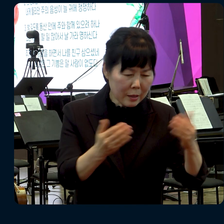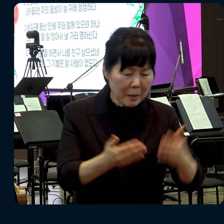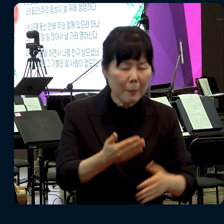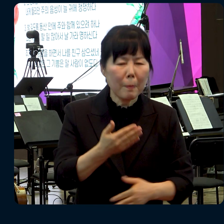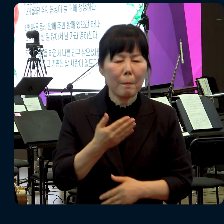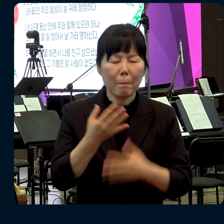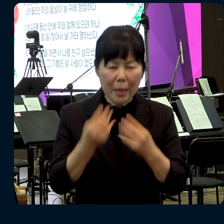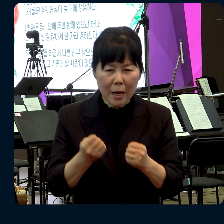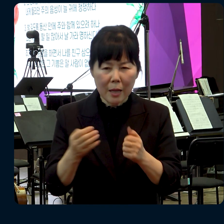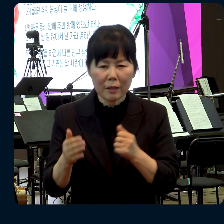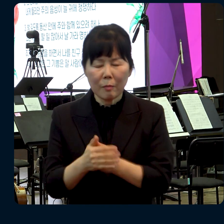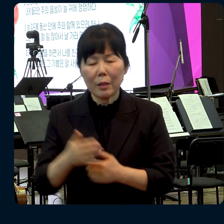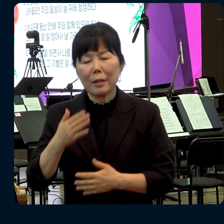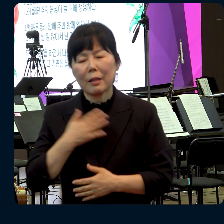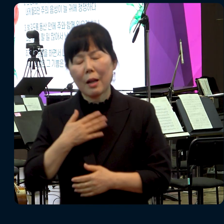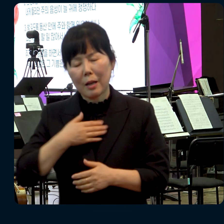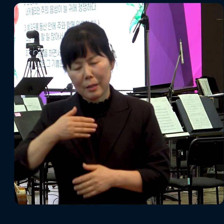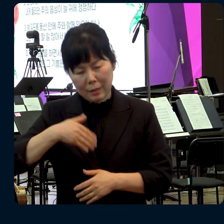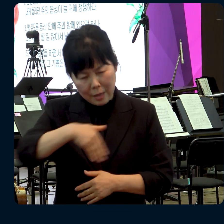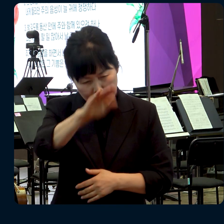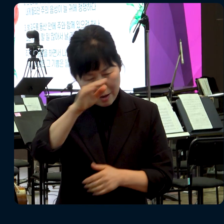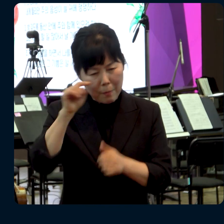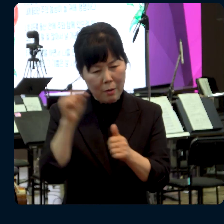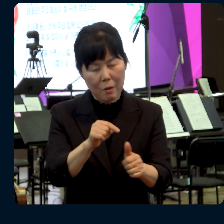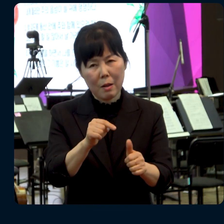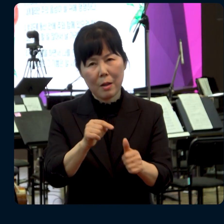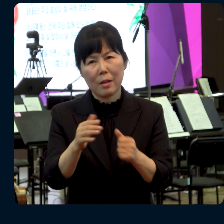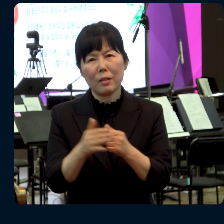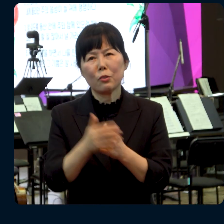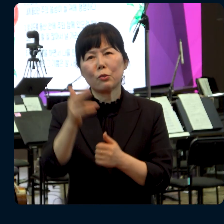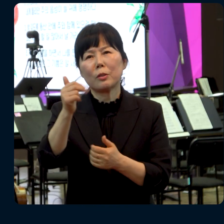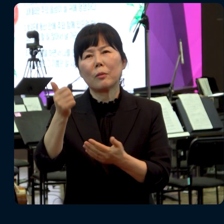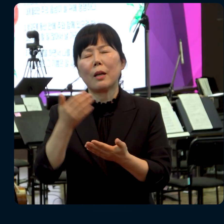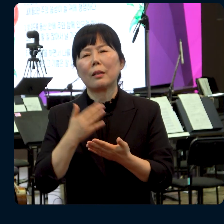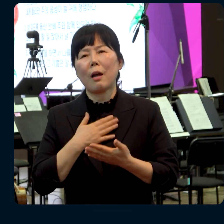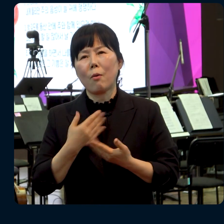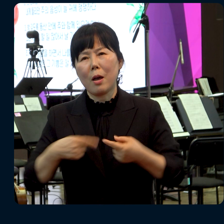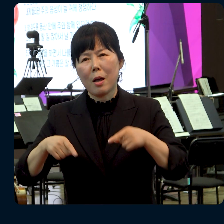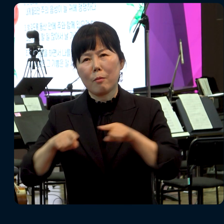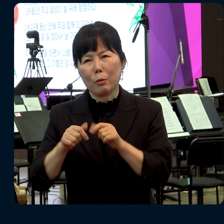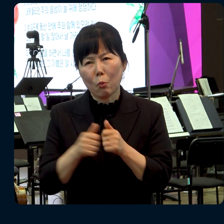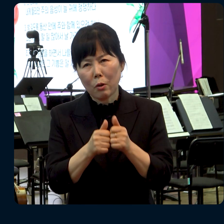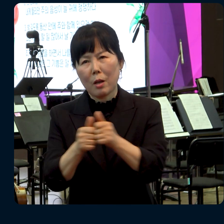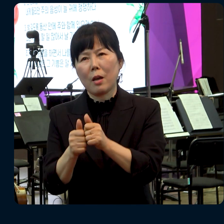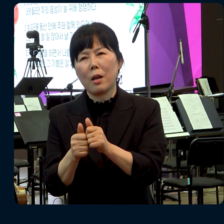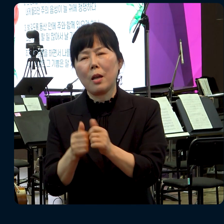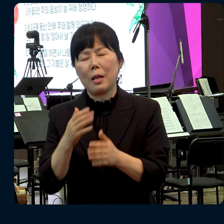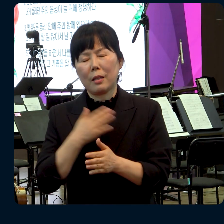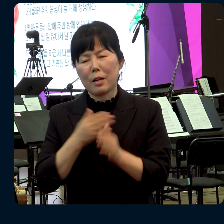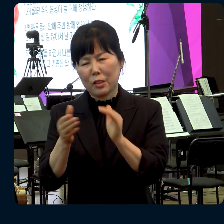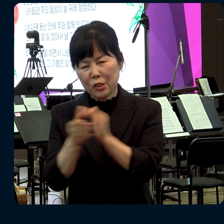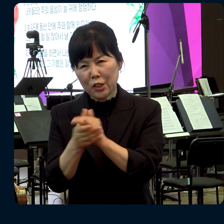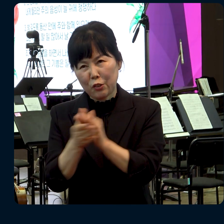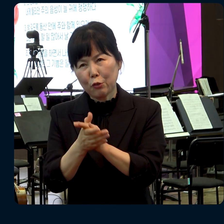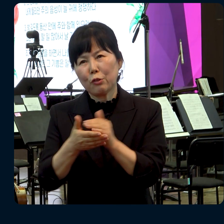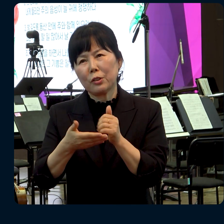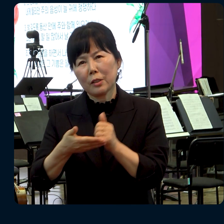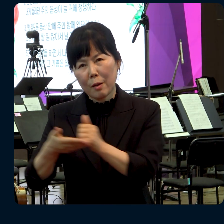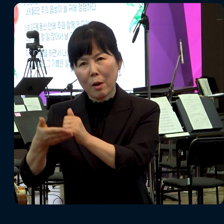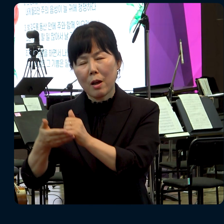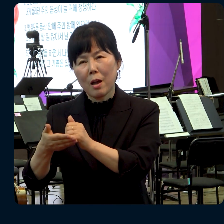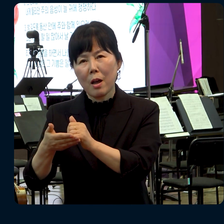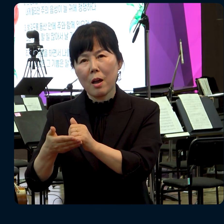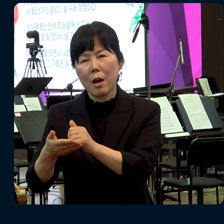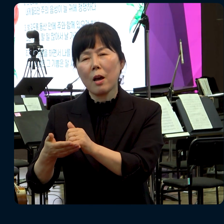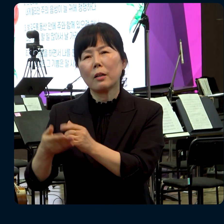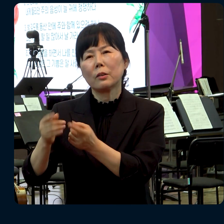가라 명하신다. 주가 나와 동행을 하면서 나를 친구 삼으셨네. 우리 서로